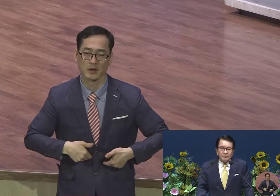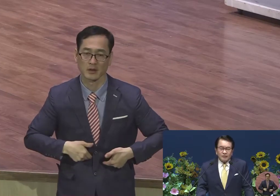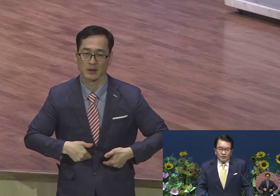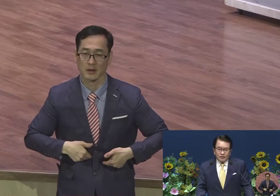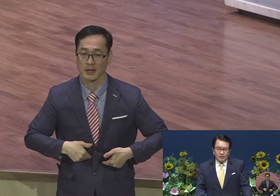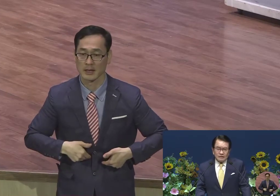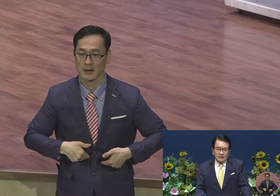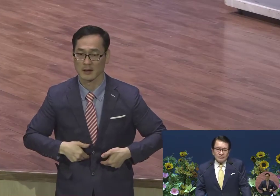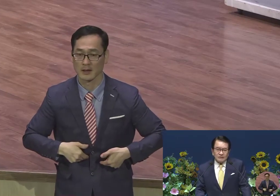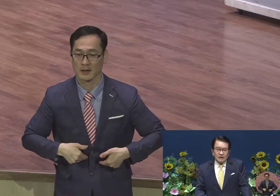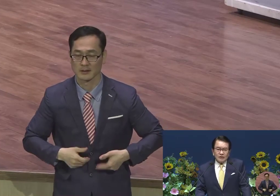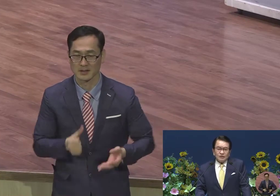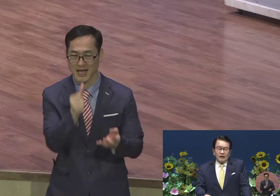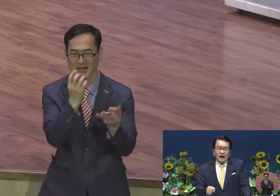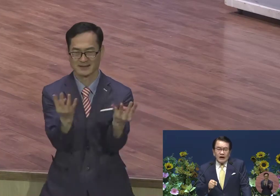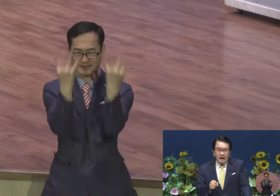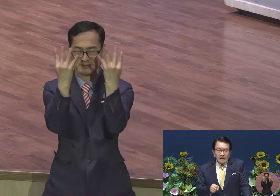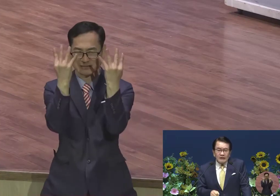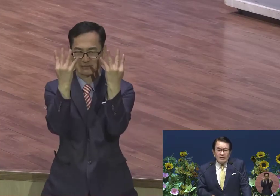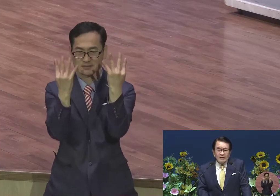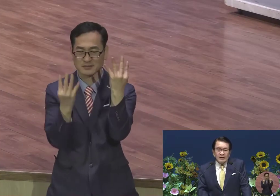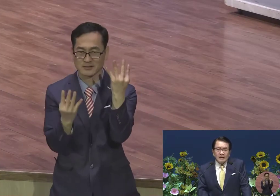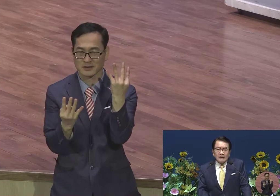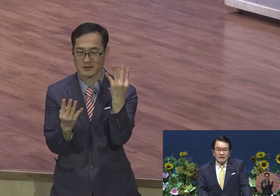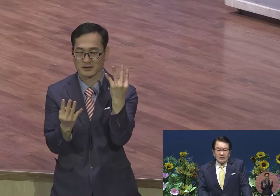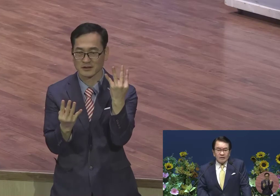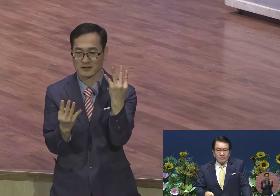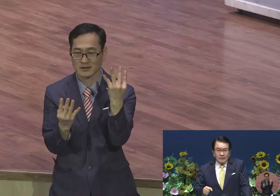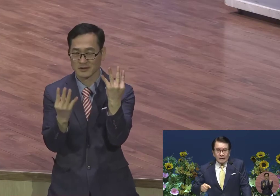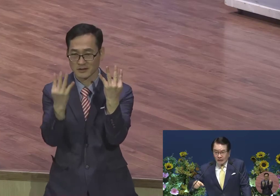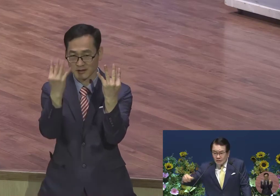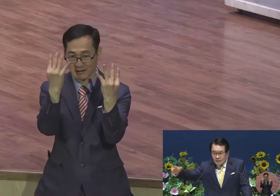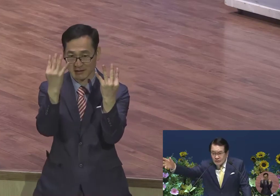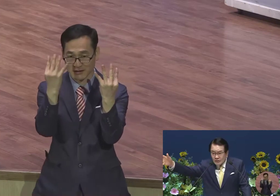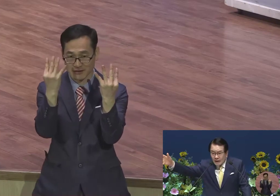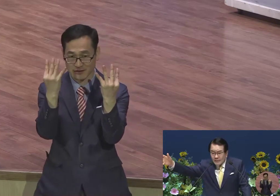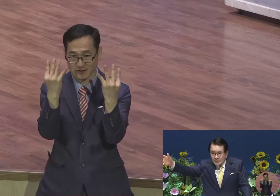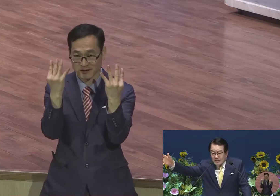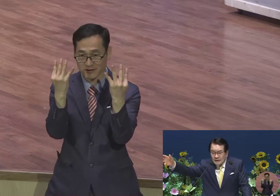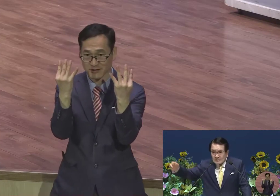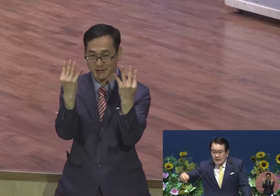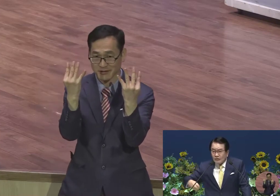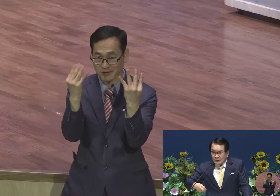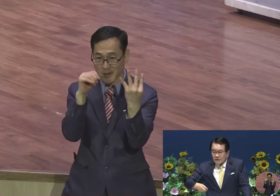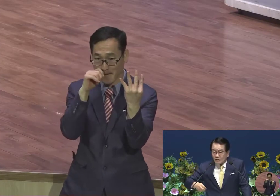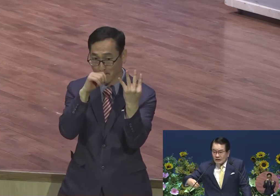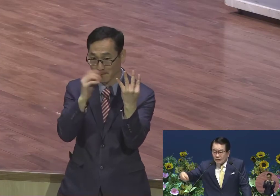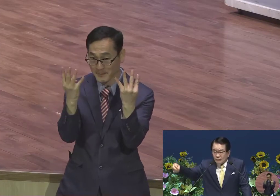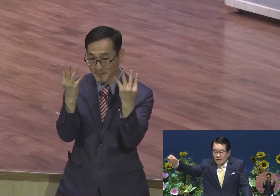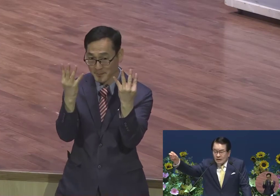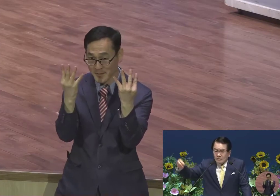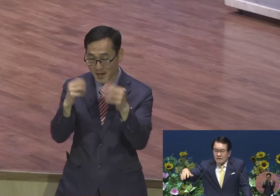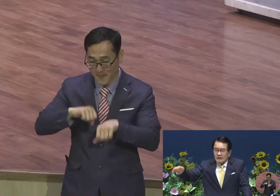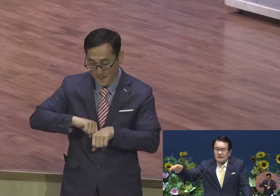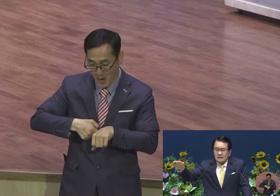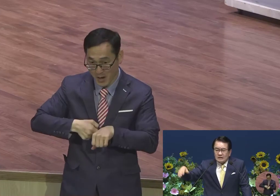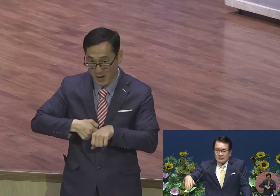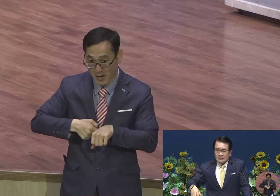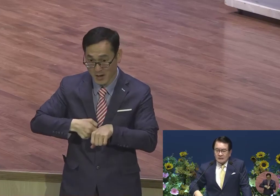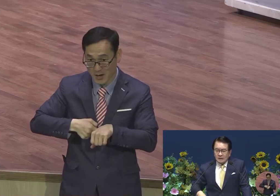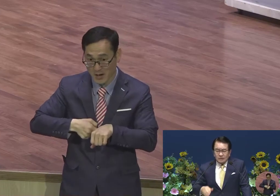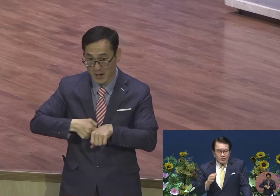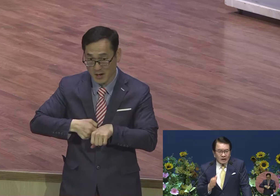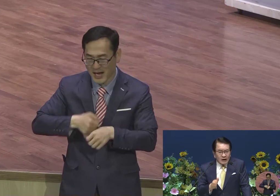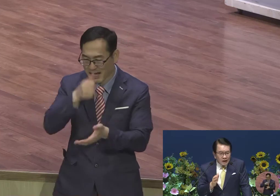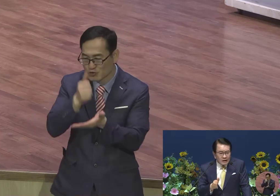영등법 교도소에 있는 사람들은 죄가 해결되어야 어떻게 밖에 나오죠 그렇죠 해방 자유하죠 자유 안그러면서 갇혀